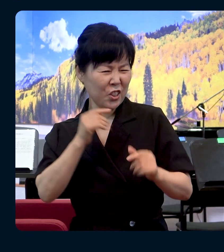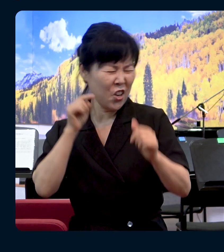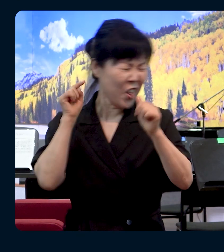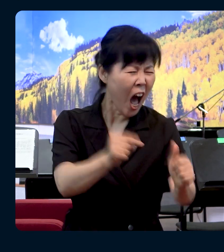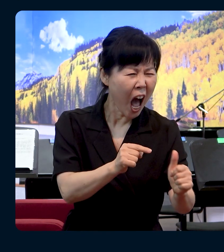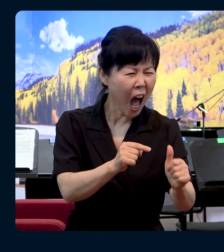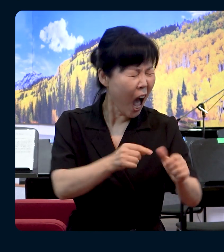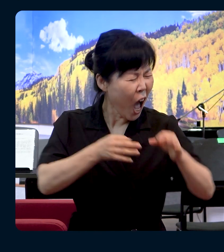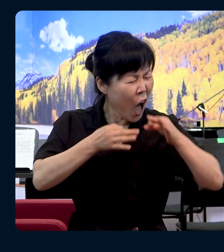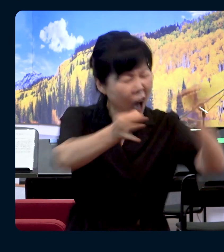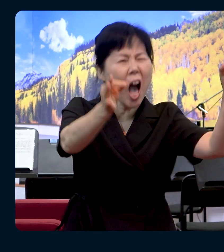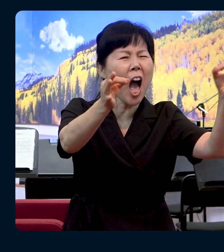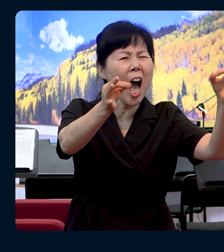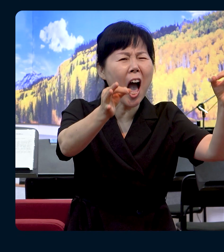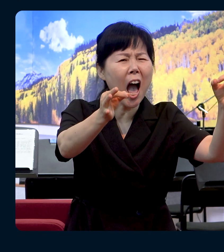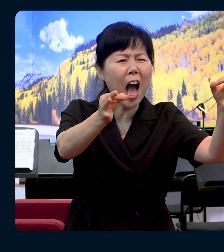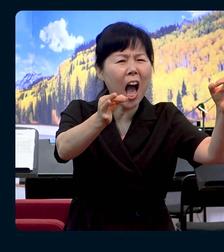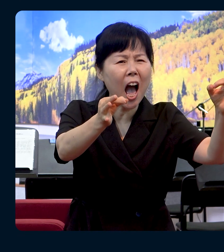있어요.